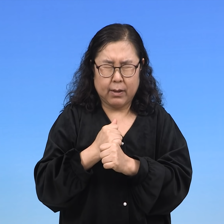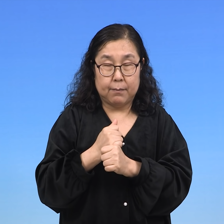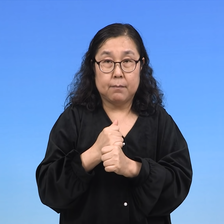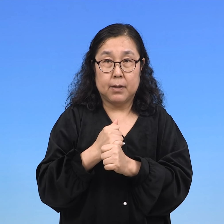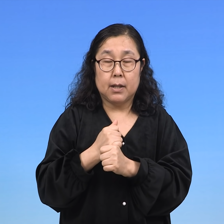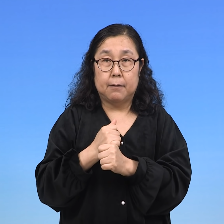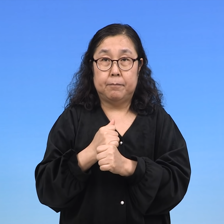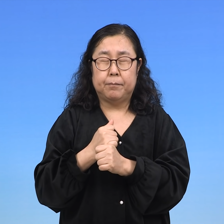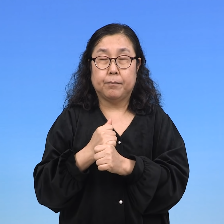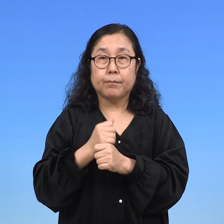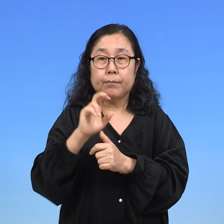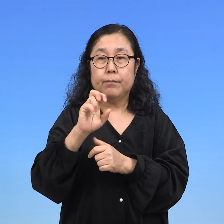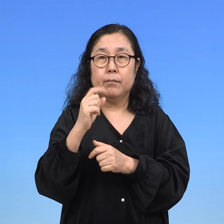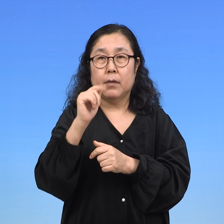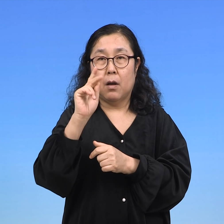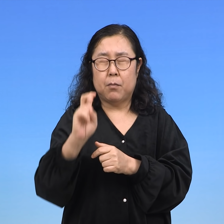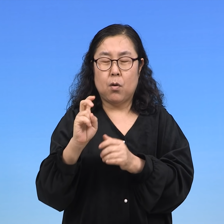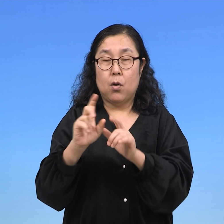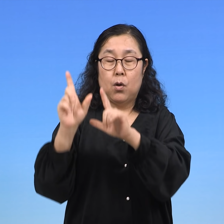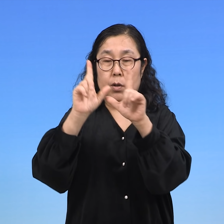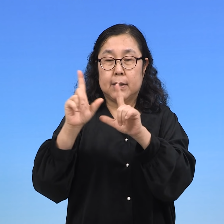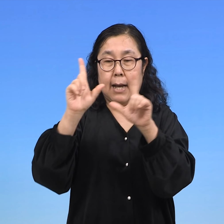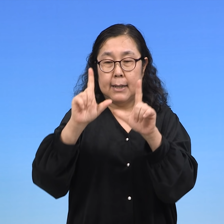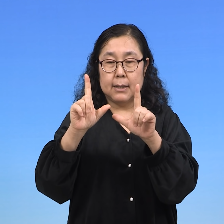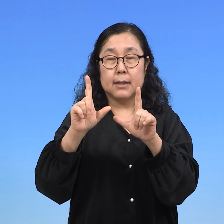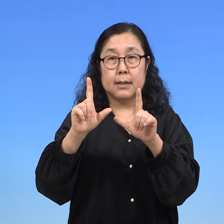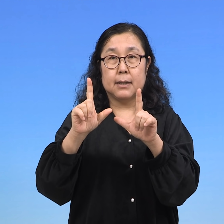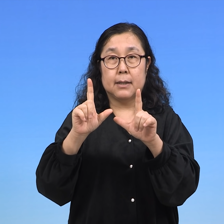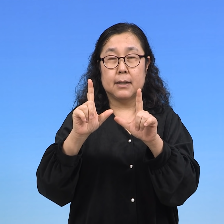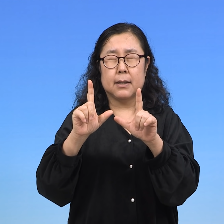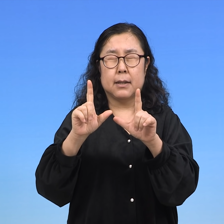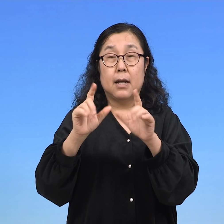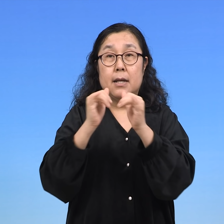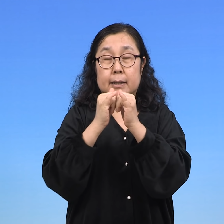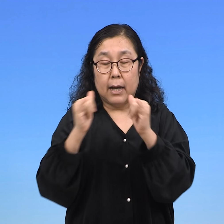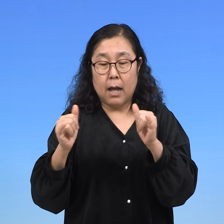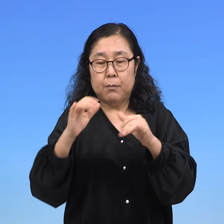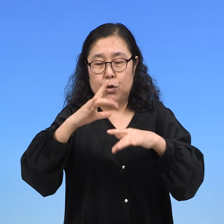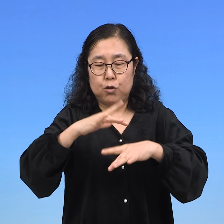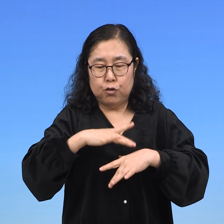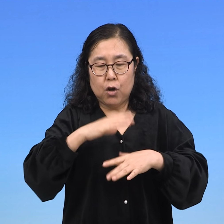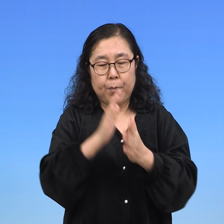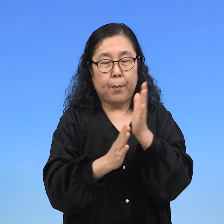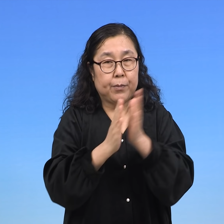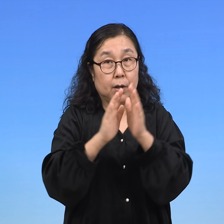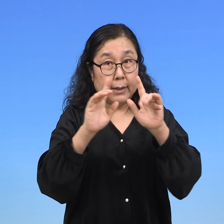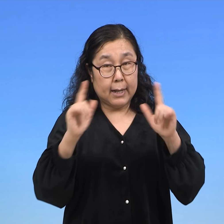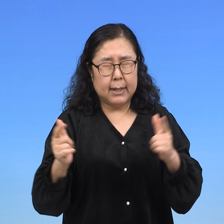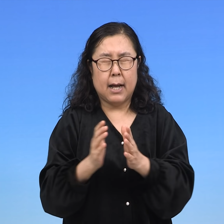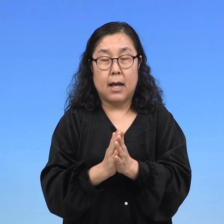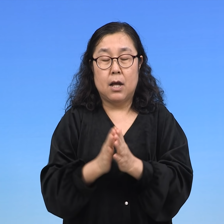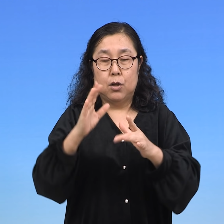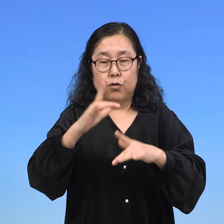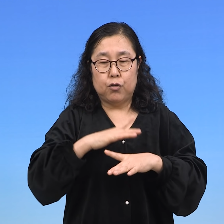다시 말씀드립니다. 모험으로 사는 인생은 두려움 없는 삶이 아니라 각종 두려움을 인지하는